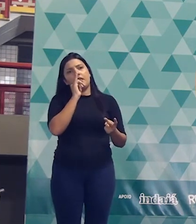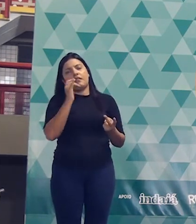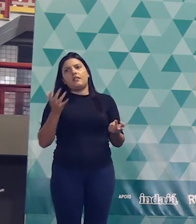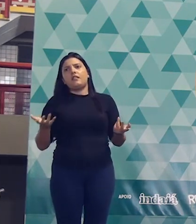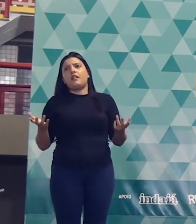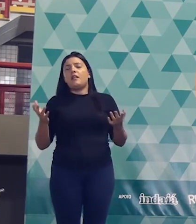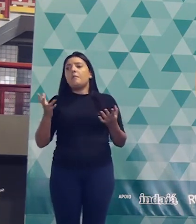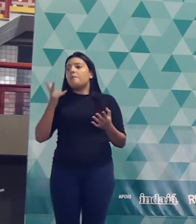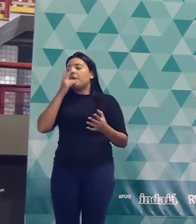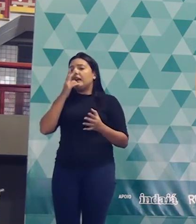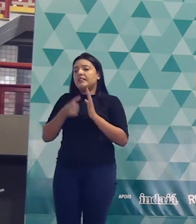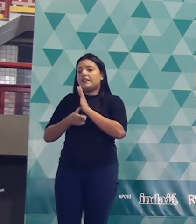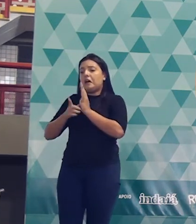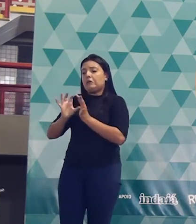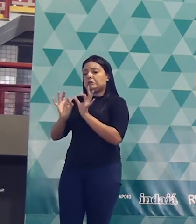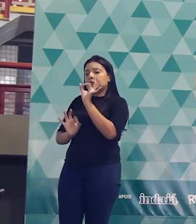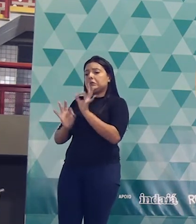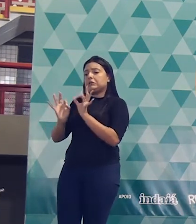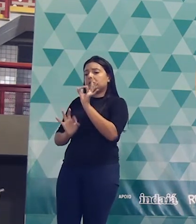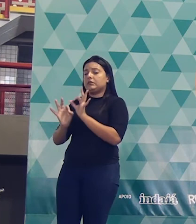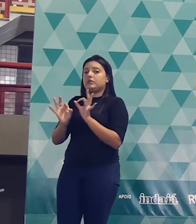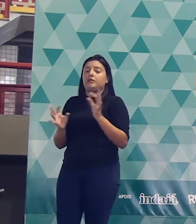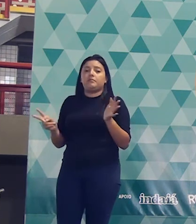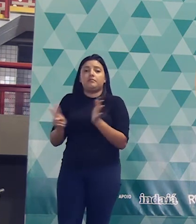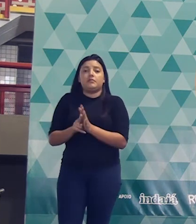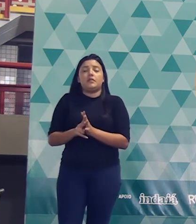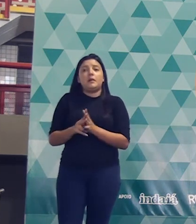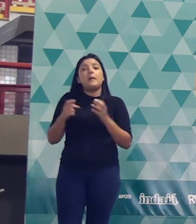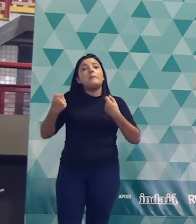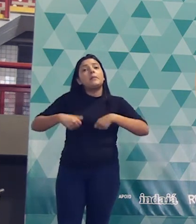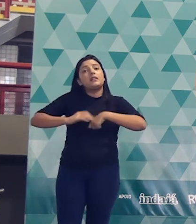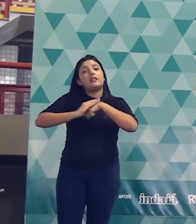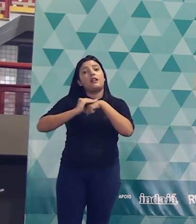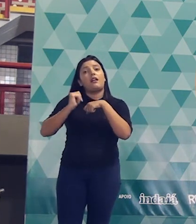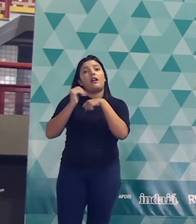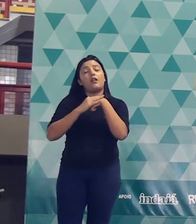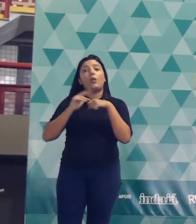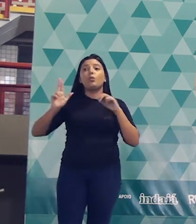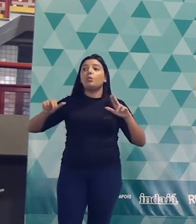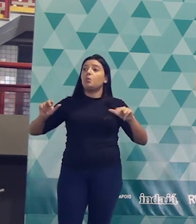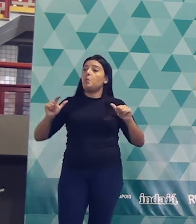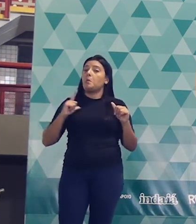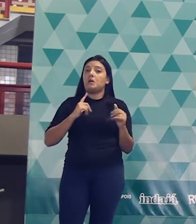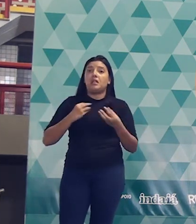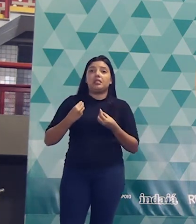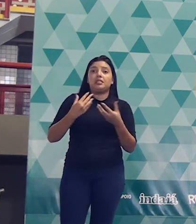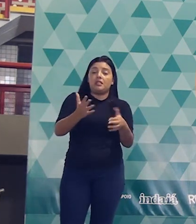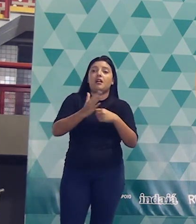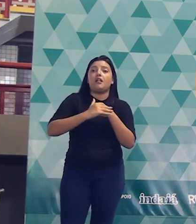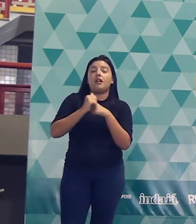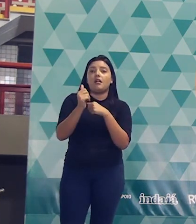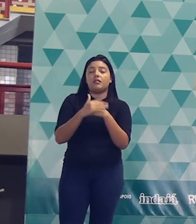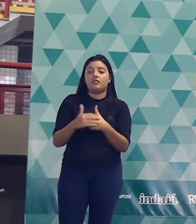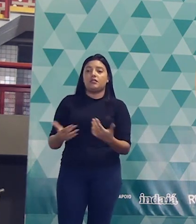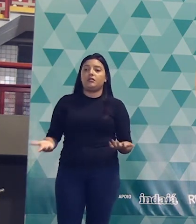ela foi preparada para aquilo. E é uma pessoa que precisa de carinho, porque nunca teve. Certo?